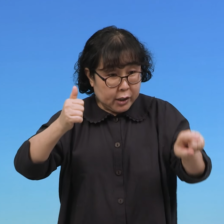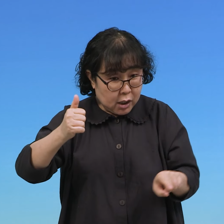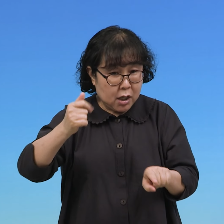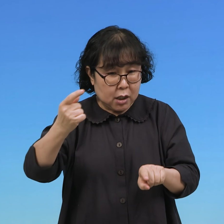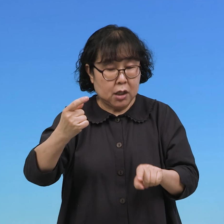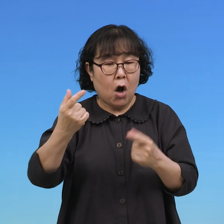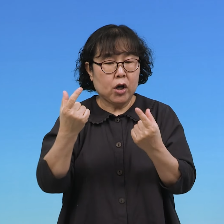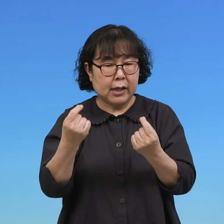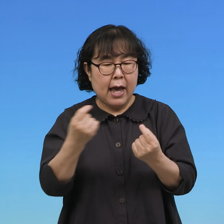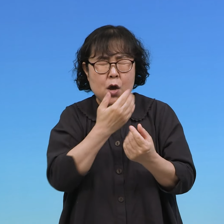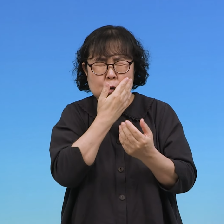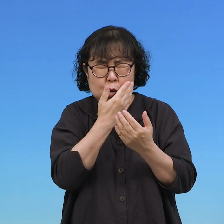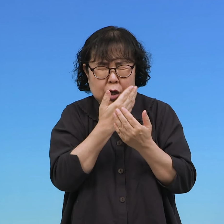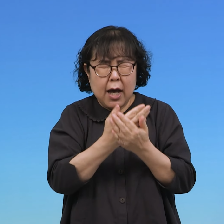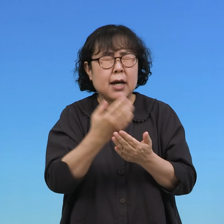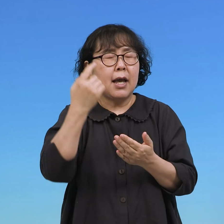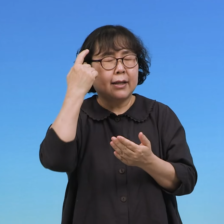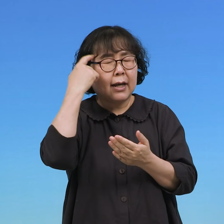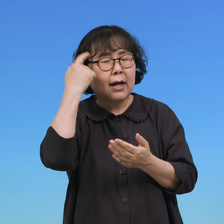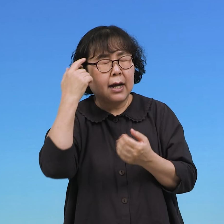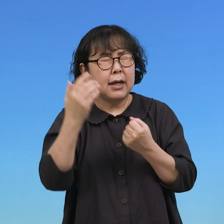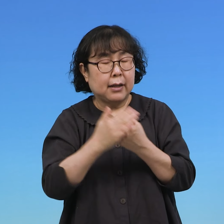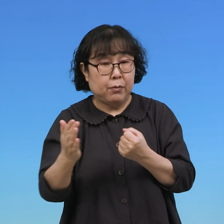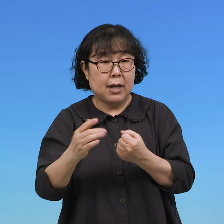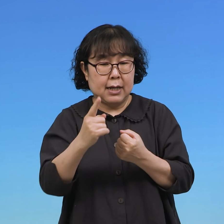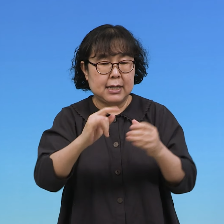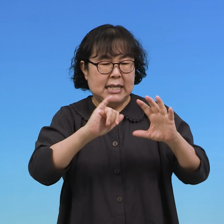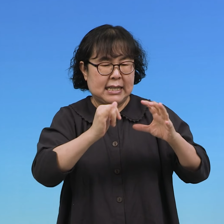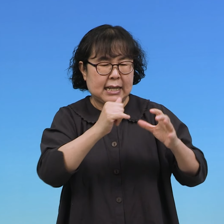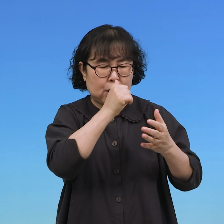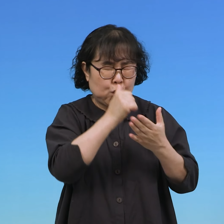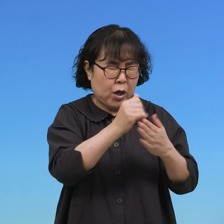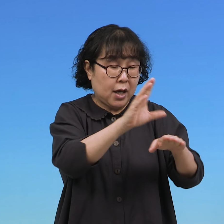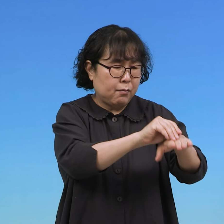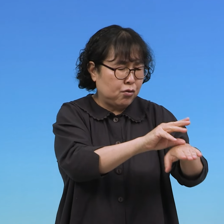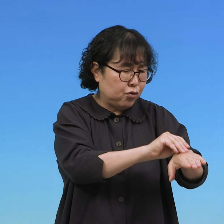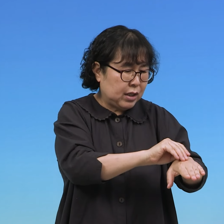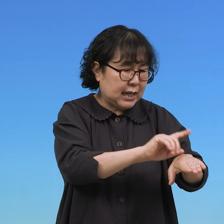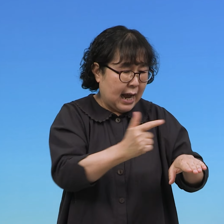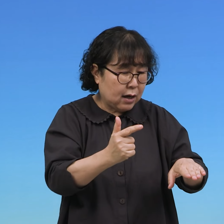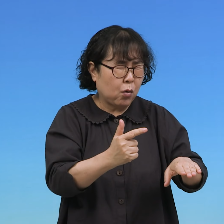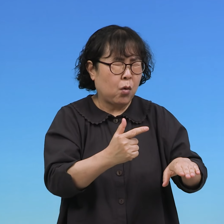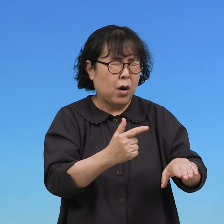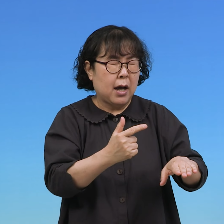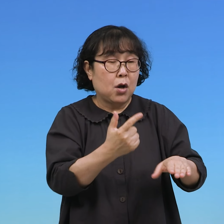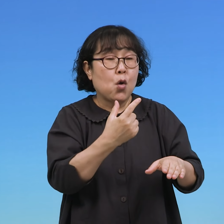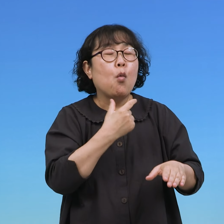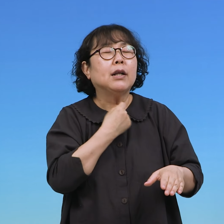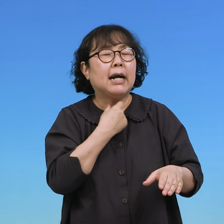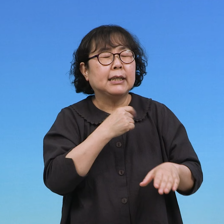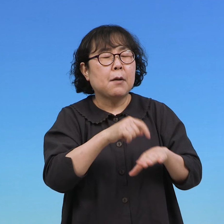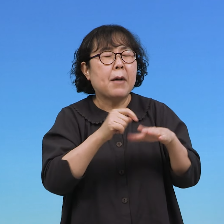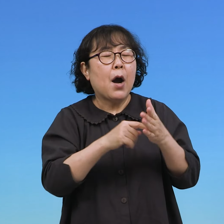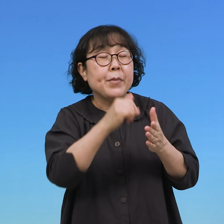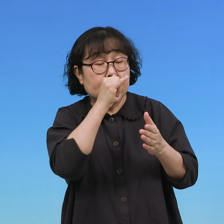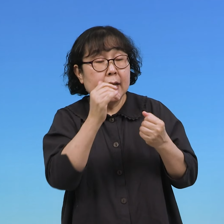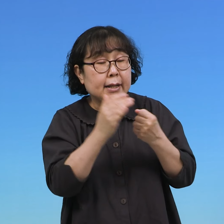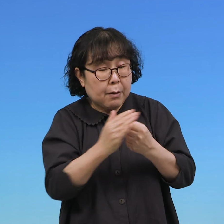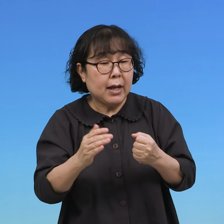뜻이야. 이 세상 시류에 물들지 않기를 원하시는 하나님의 마음이 있기 때문에 긍지를 가져야 돼. 제가